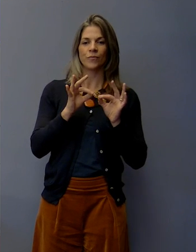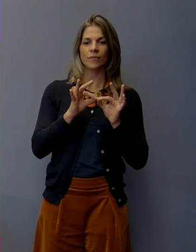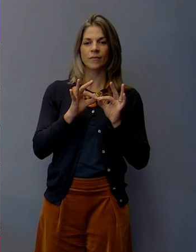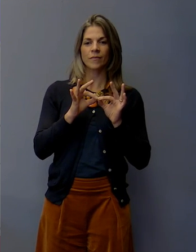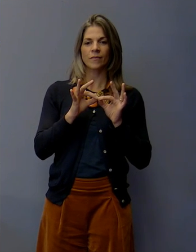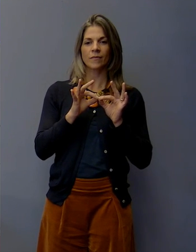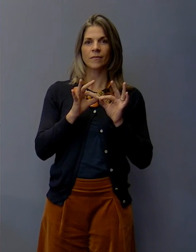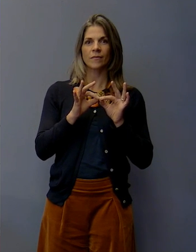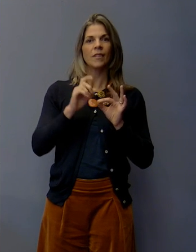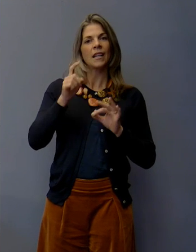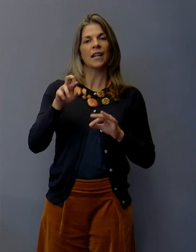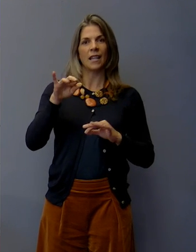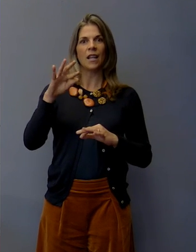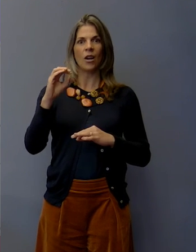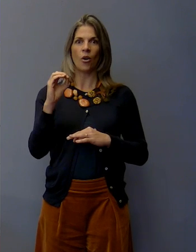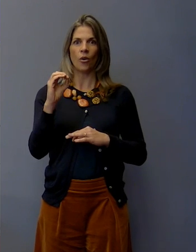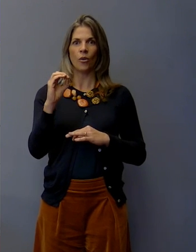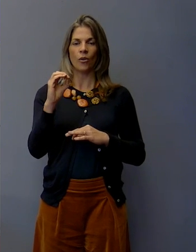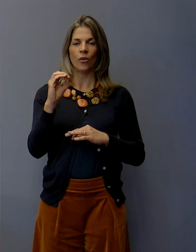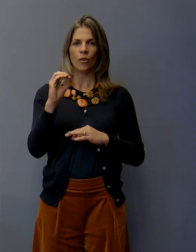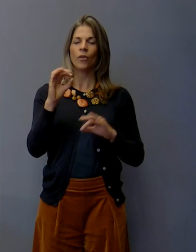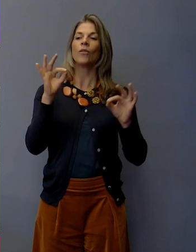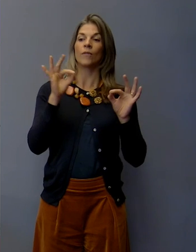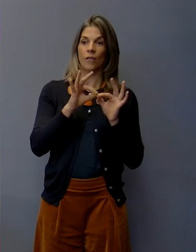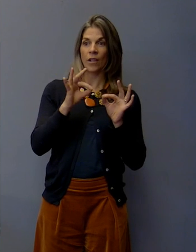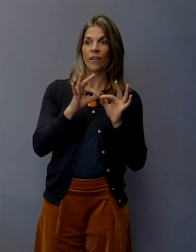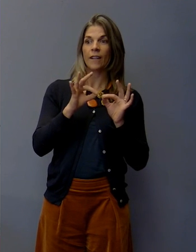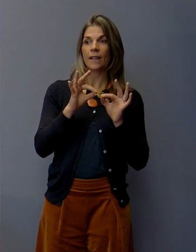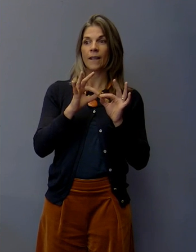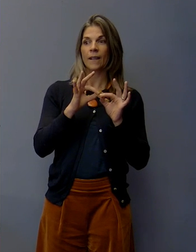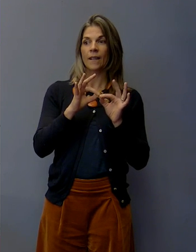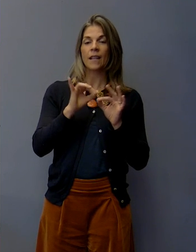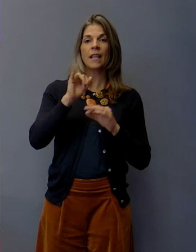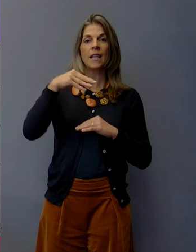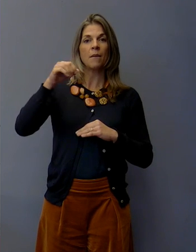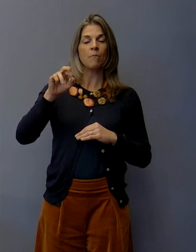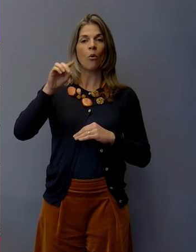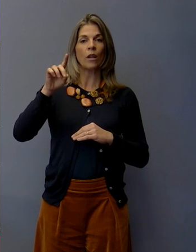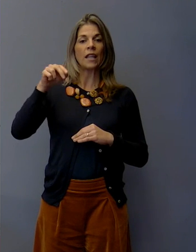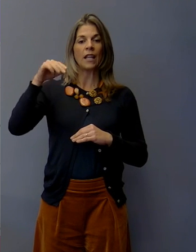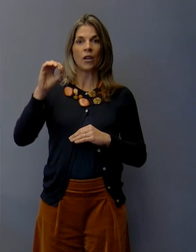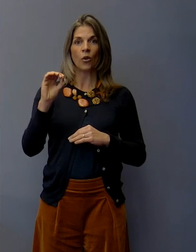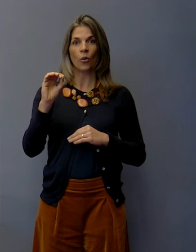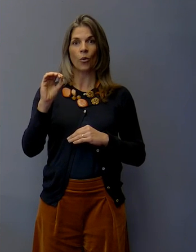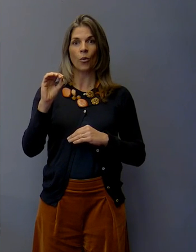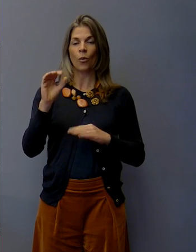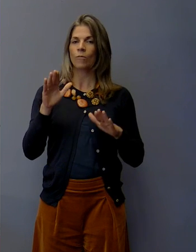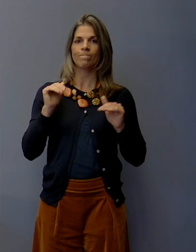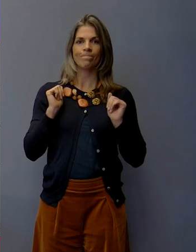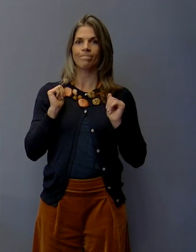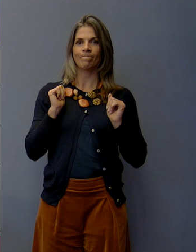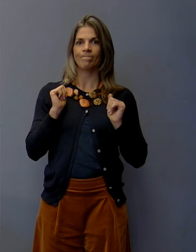consigliere grillo vorremmo eletto consigliere immordino astenuto